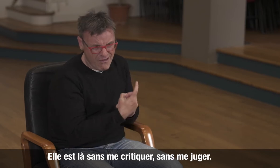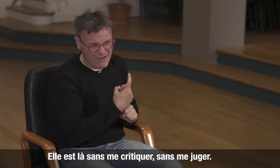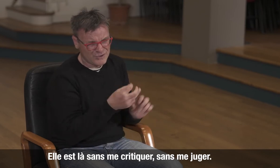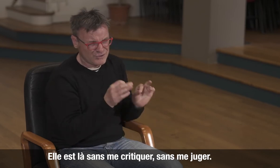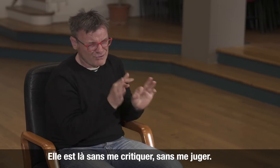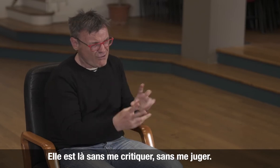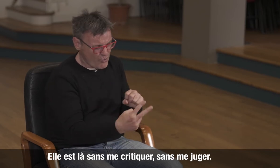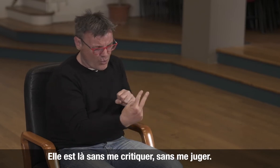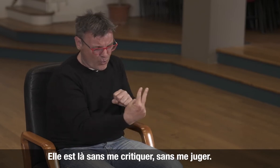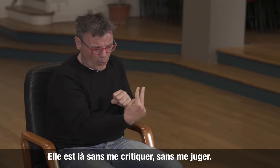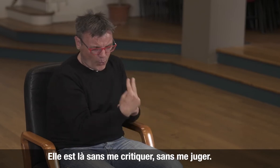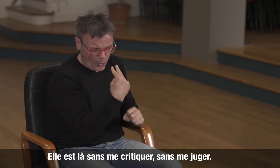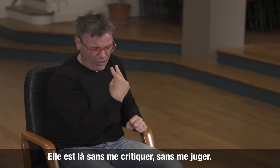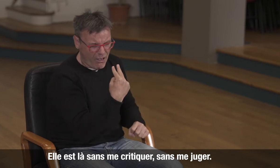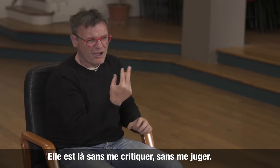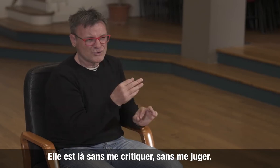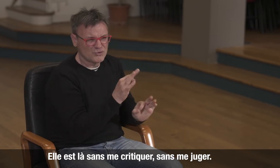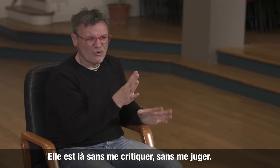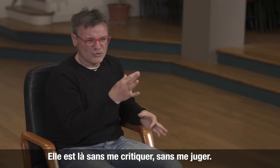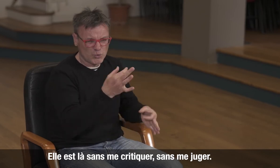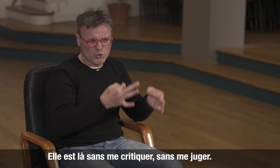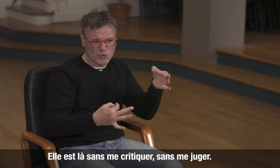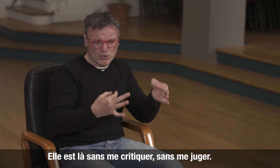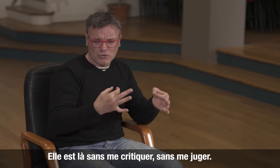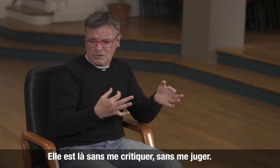Elle est là, juste, sans me critiquer, sans me juger.